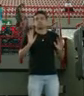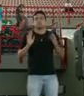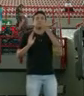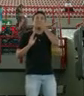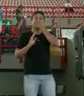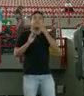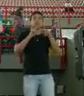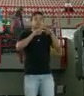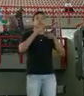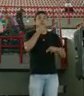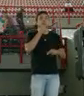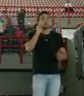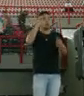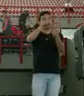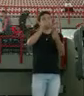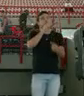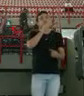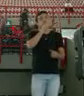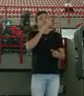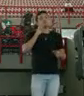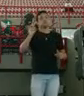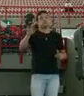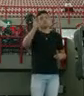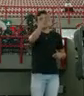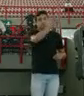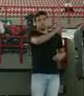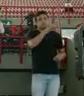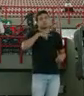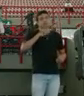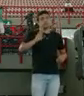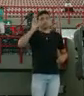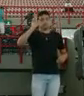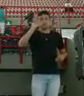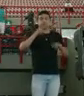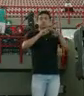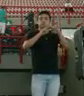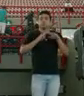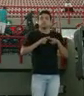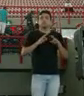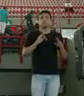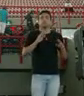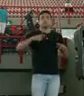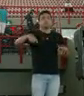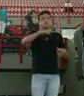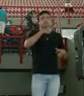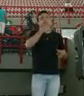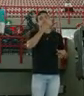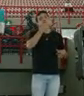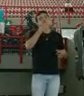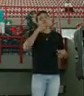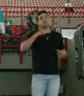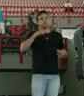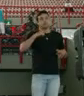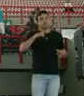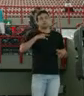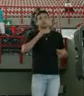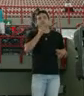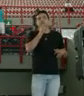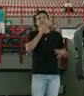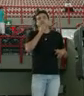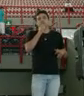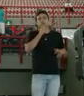Essa não é a nossa função, tá certo? Cada um com a sua função. Então, ó, como nós homens não temos